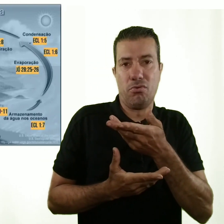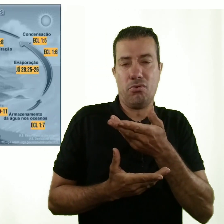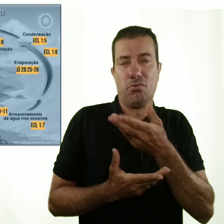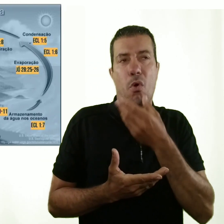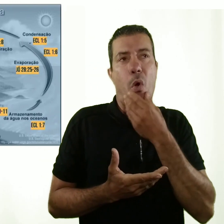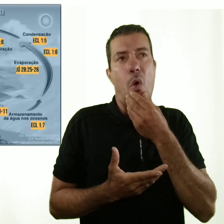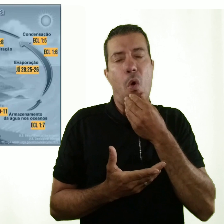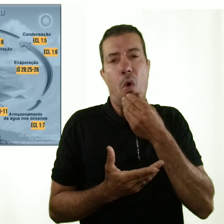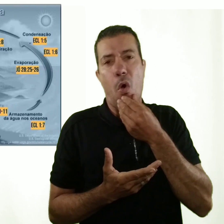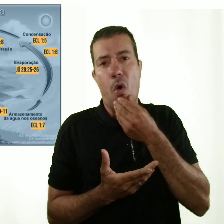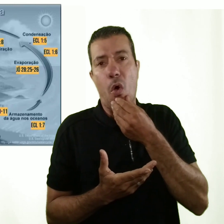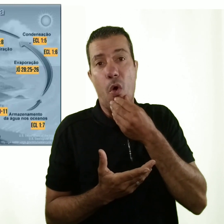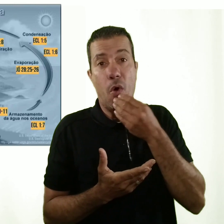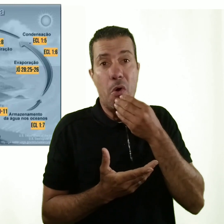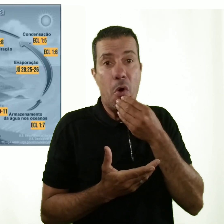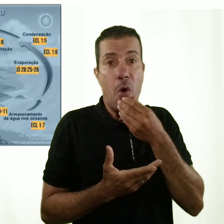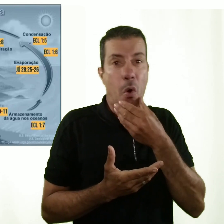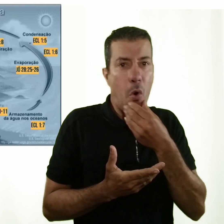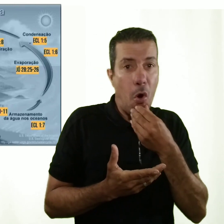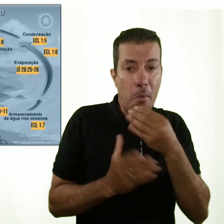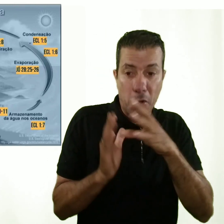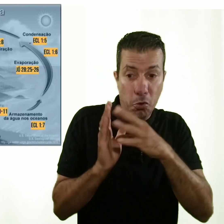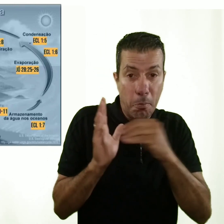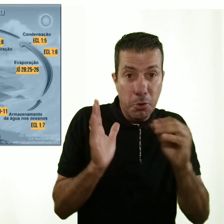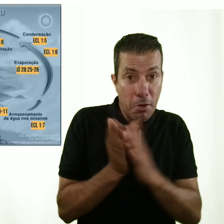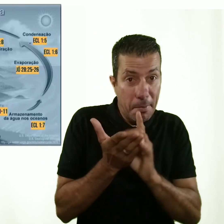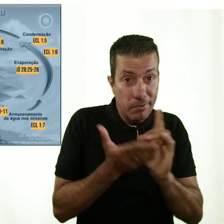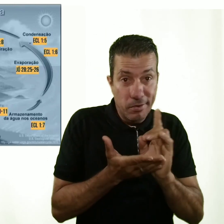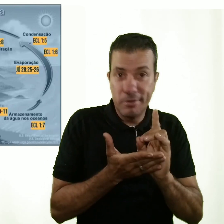a Bíblia que copiou do Departamento do Interior